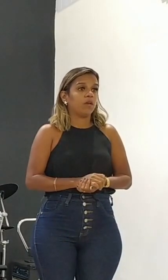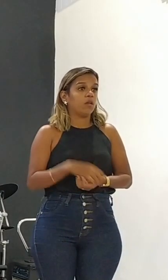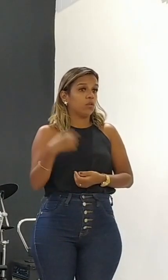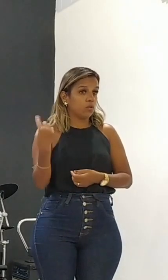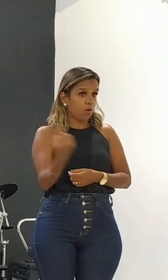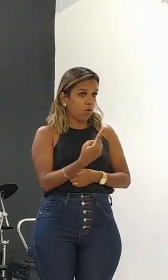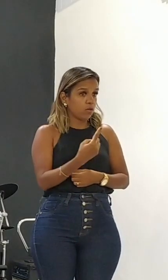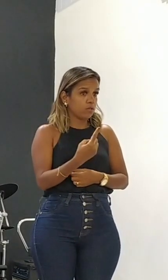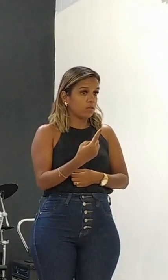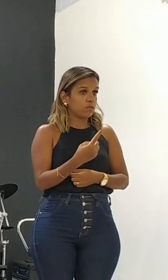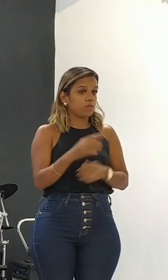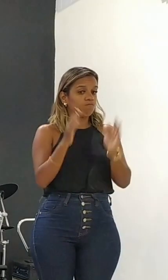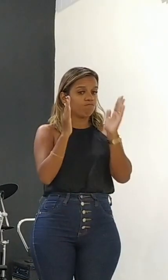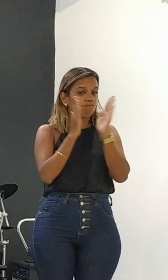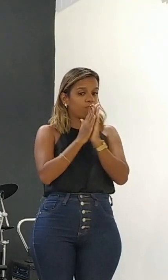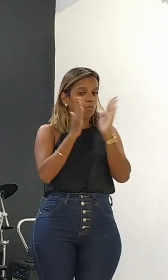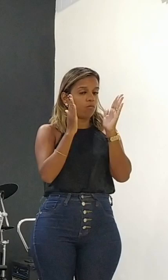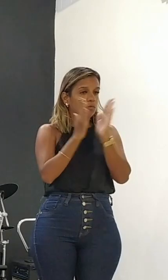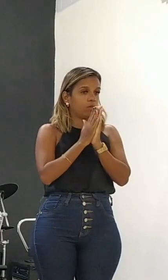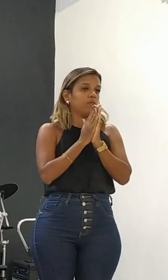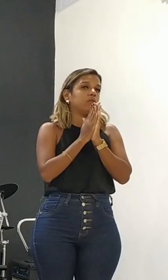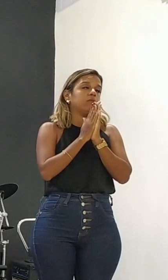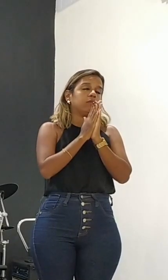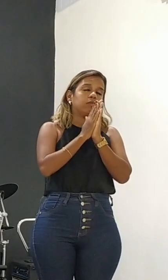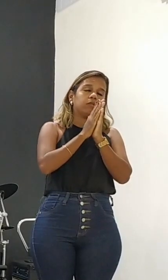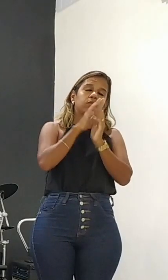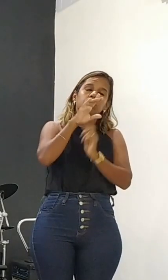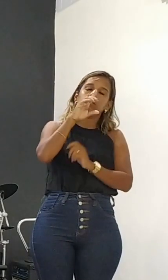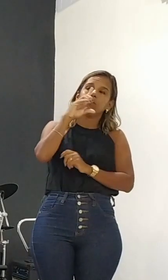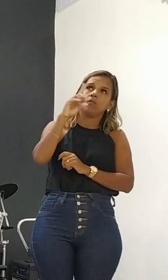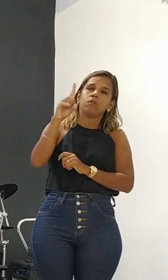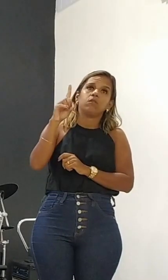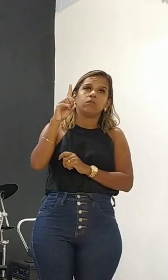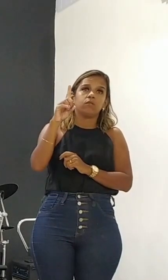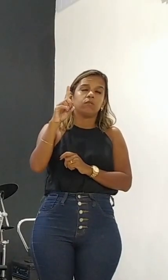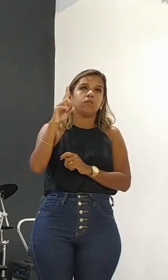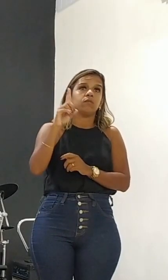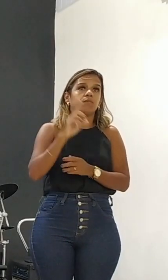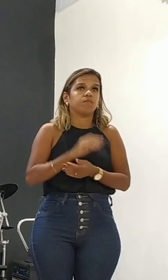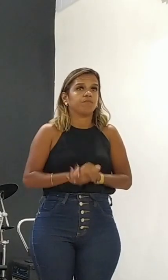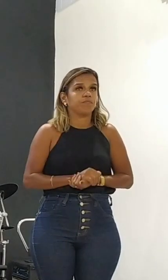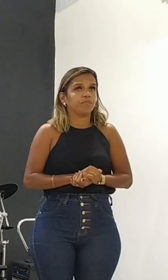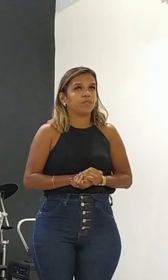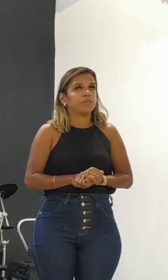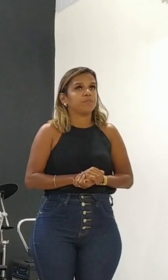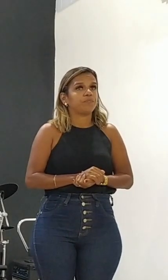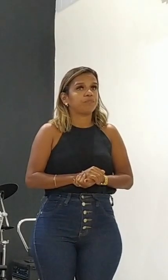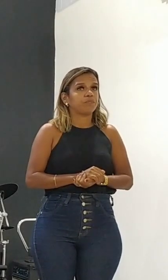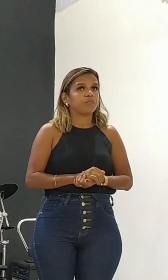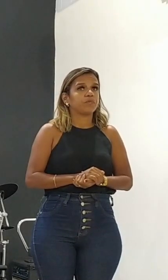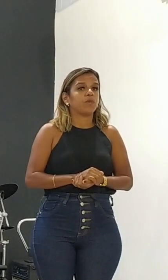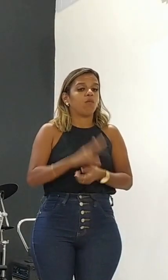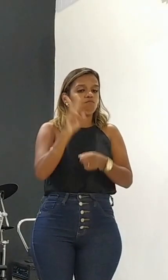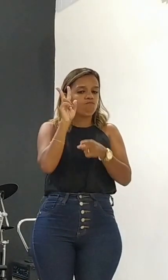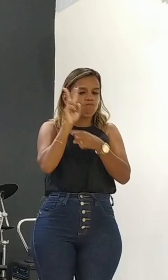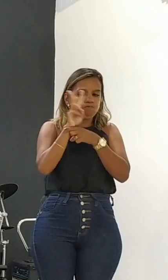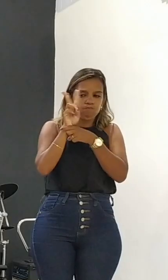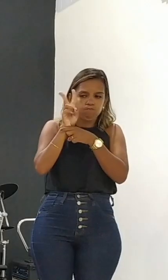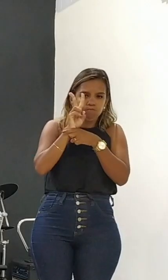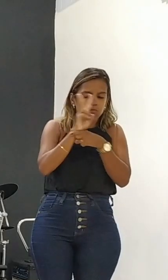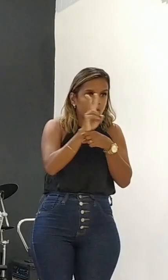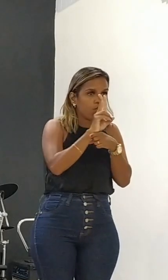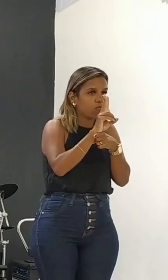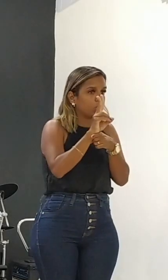porém nós oramos ao nosso Deus e pusemos uma guarda contra eles, e de dia e de